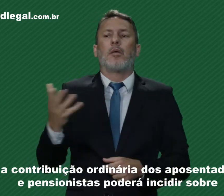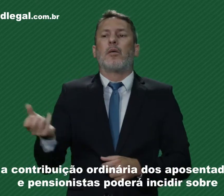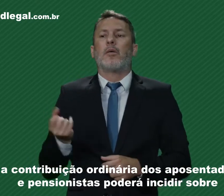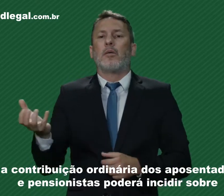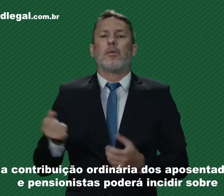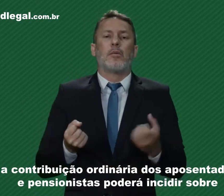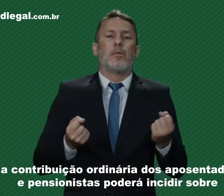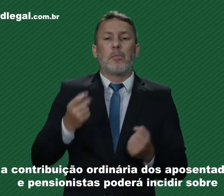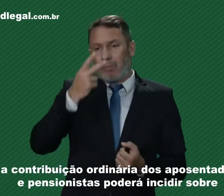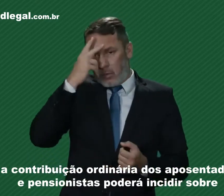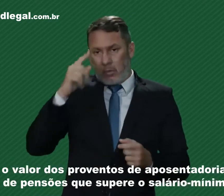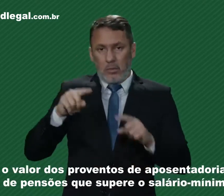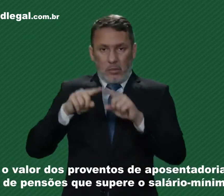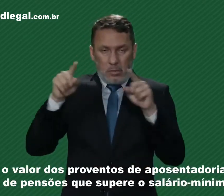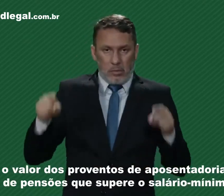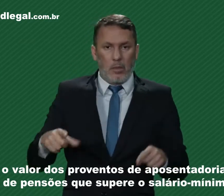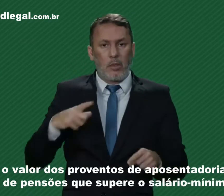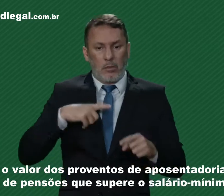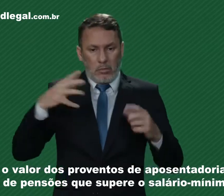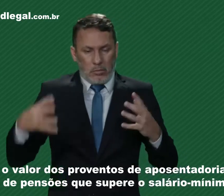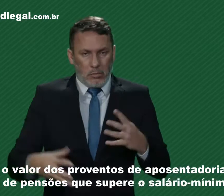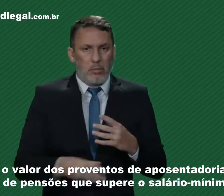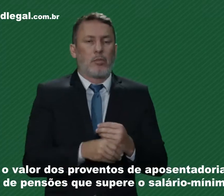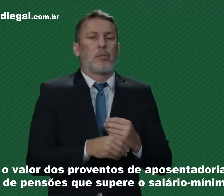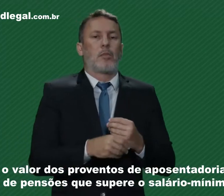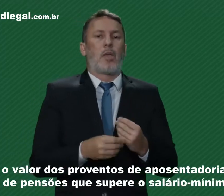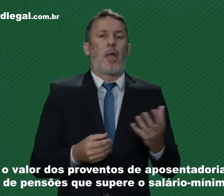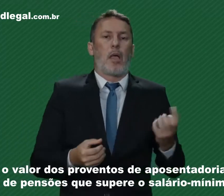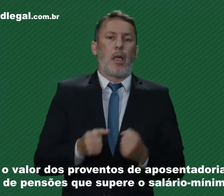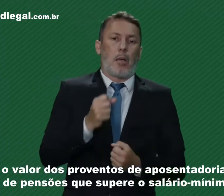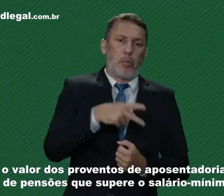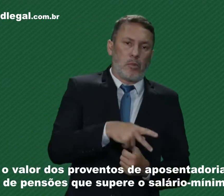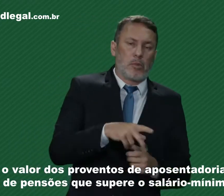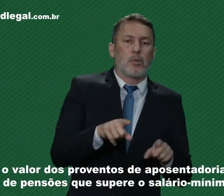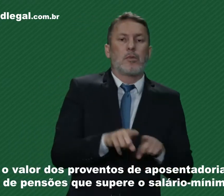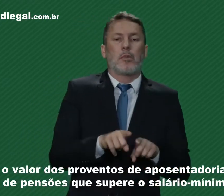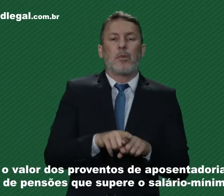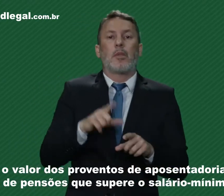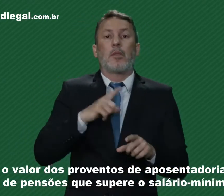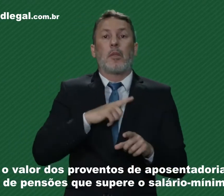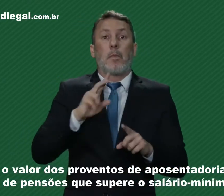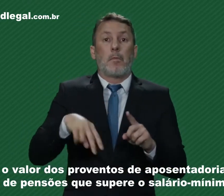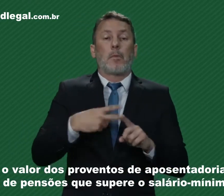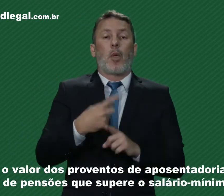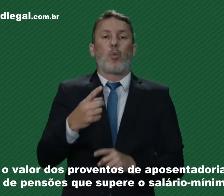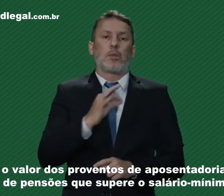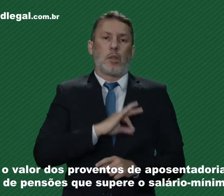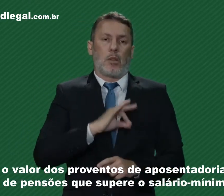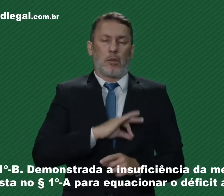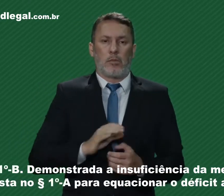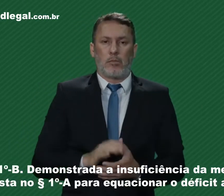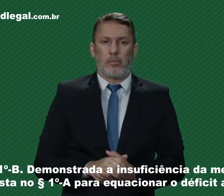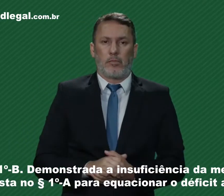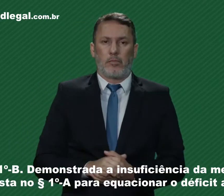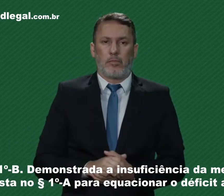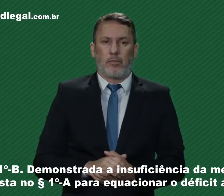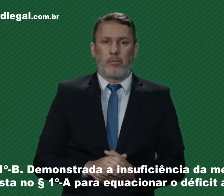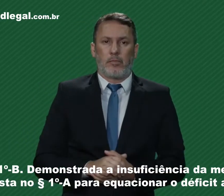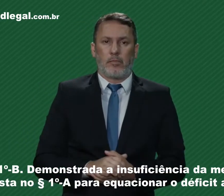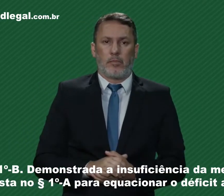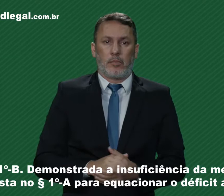pensionistas poderá incidir sobre o valor dos proventos de aposentadoria e de pensões que supere o salário mínimo.